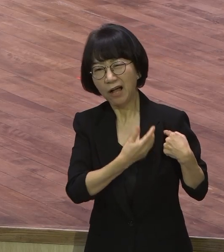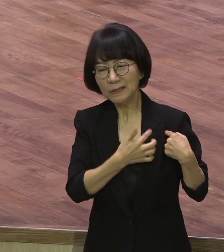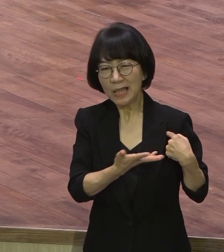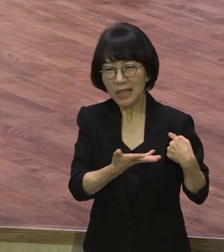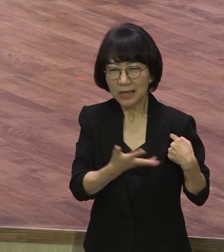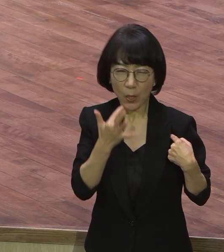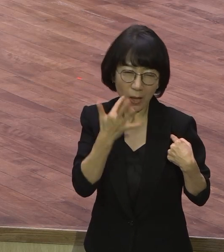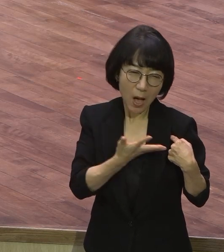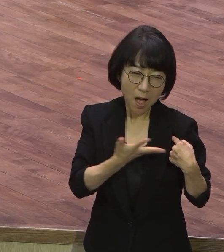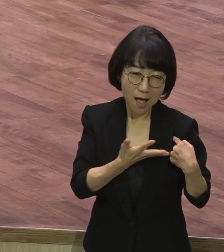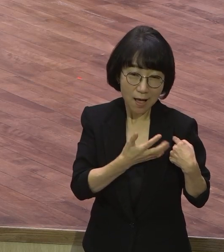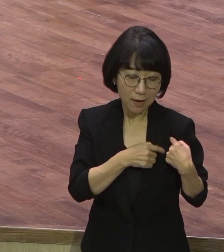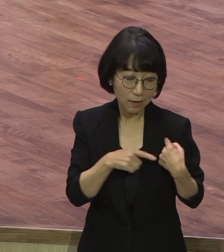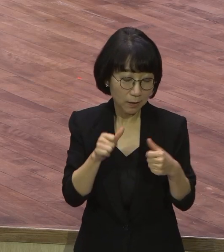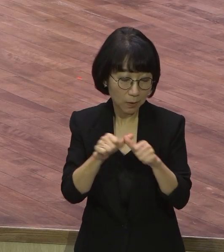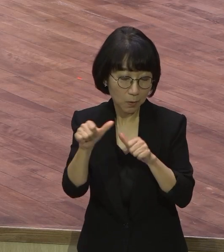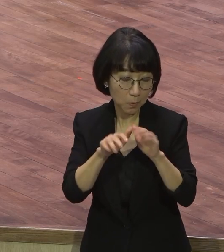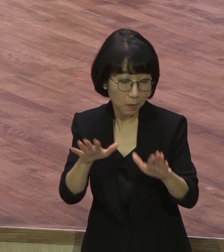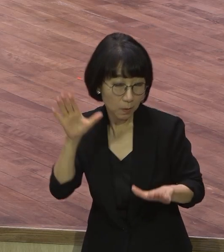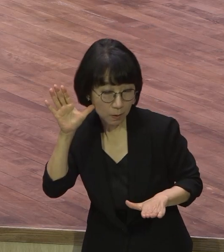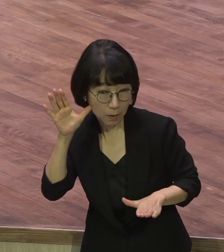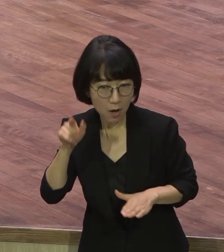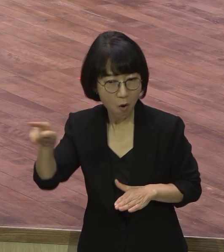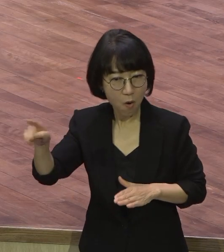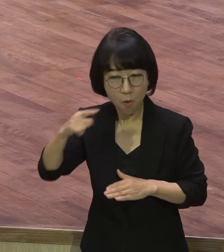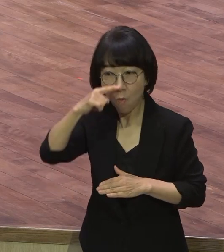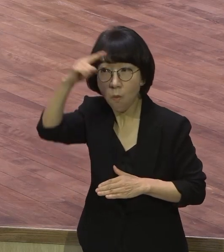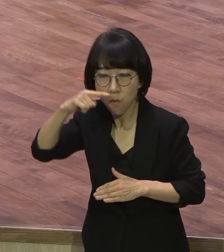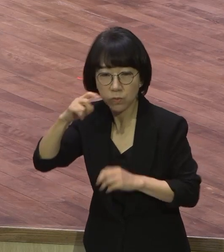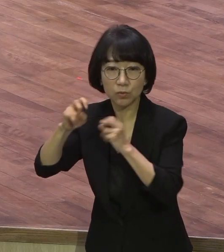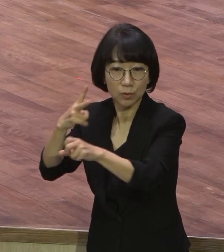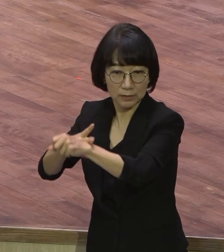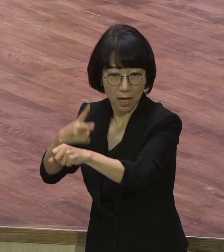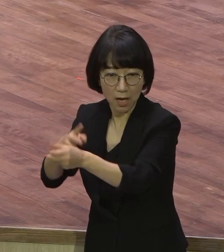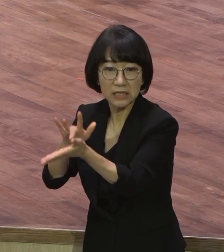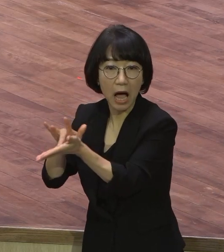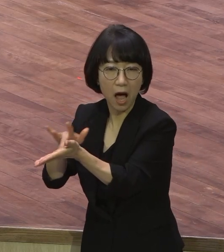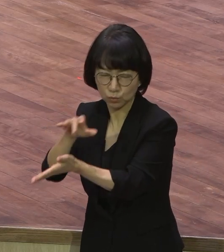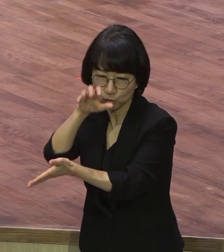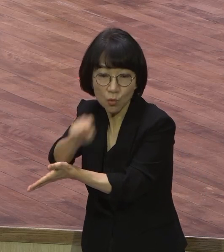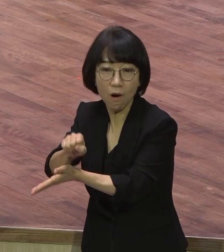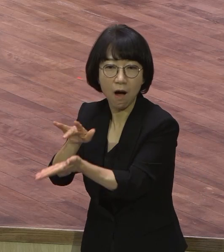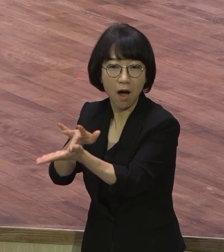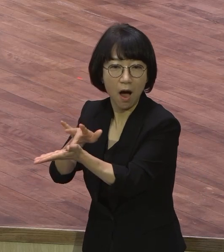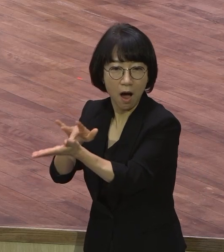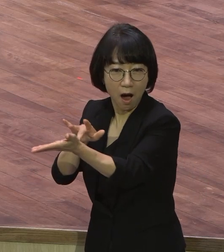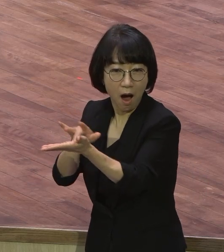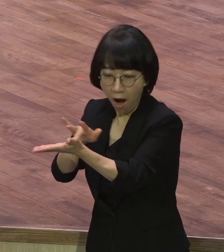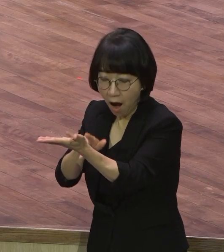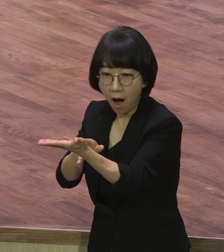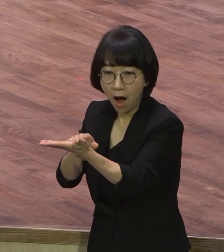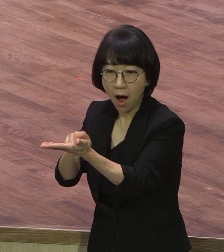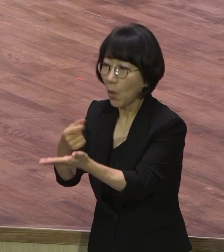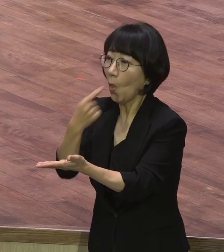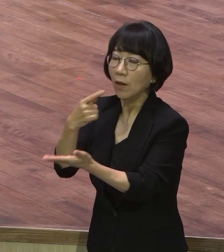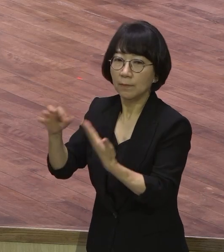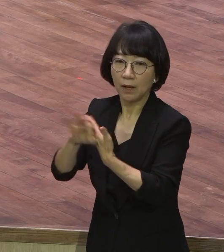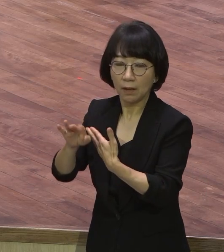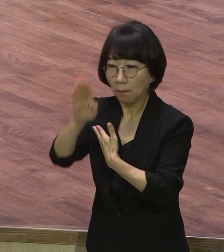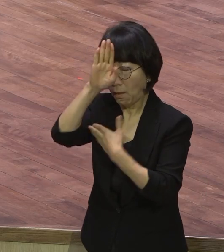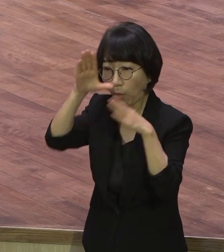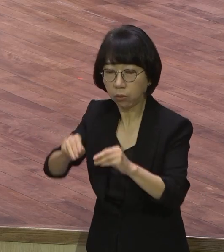났어요. 성교사 저 서양 성교사가 주는 그 약을 받으면 약을 먹으면 금방 낫는다고 누가